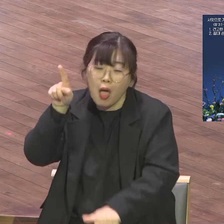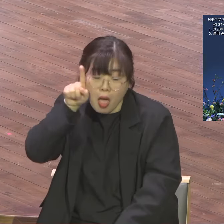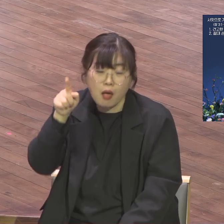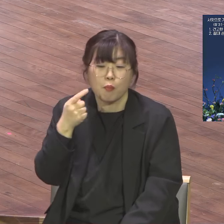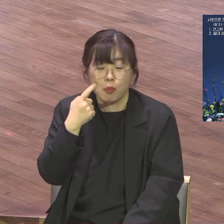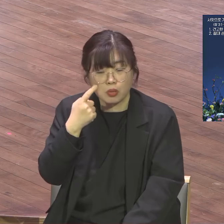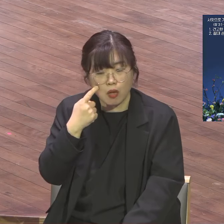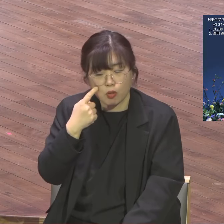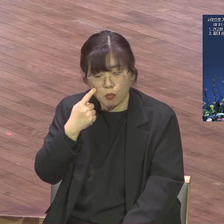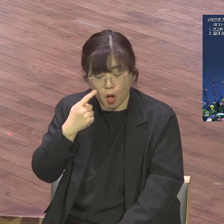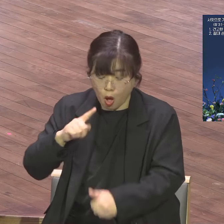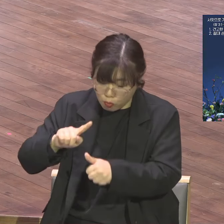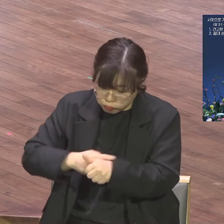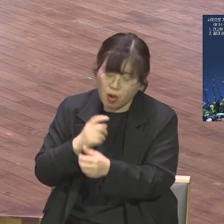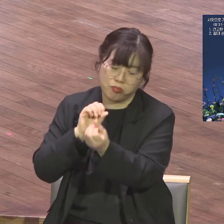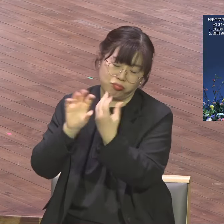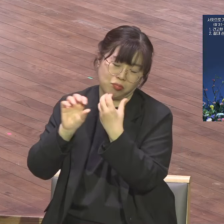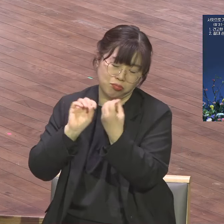말씀에 무조건 순종하세요.